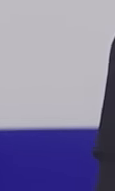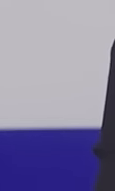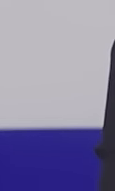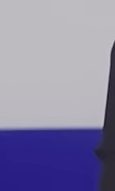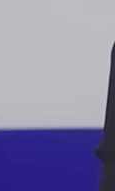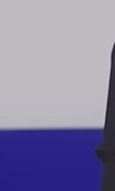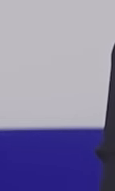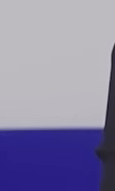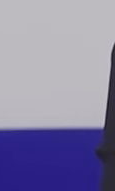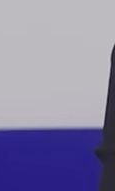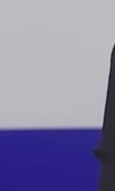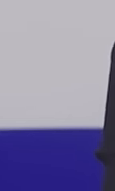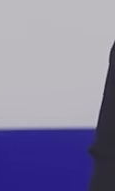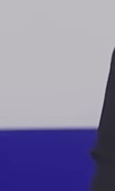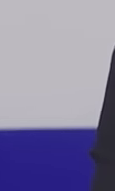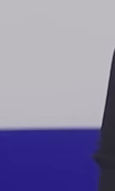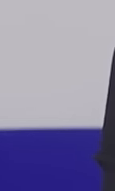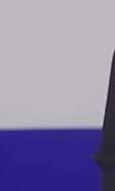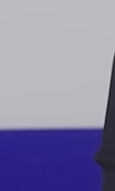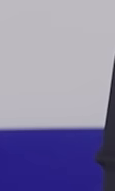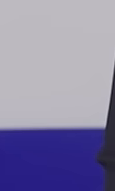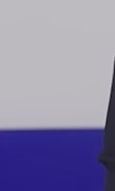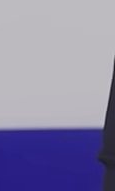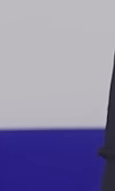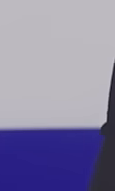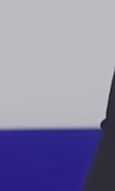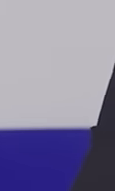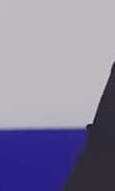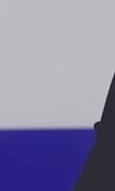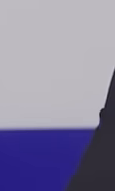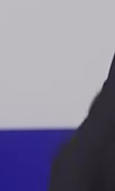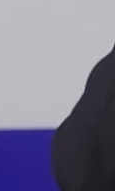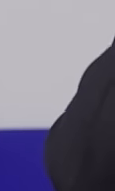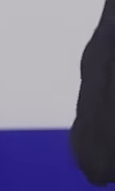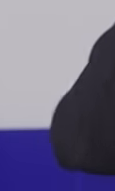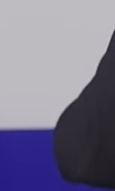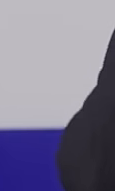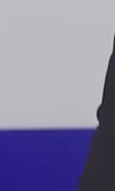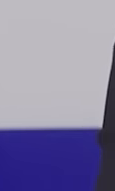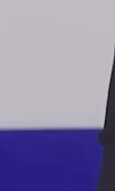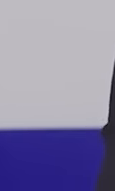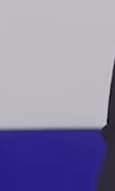1월달에만 1300명, 연간 15,000명을 넘습니다.